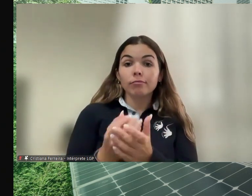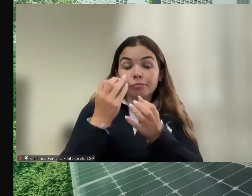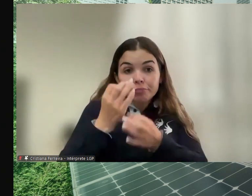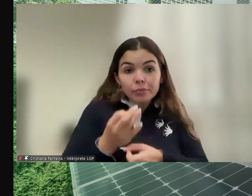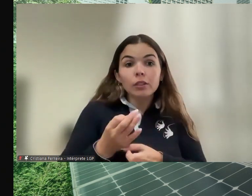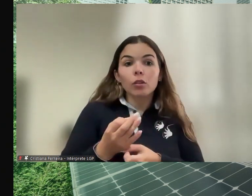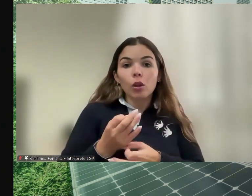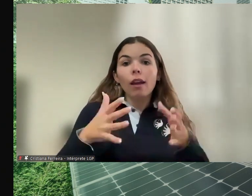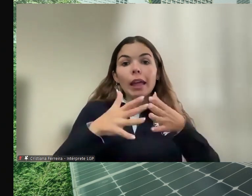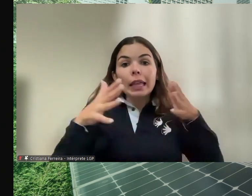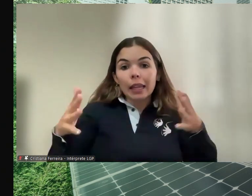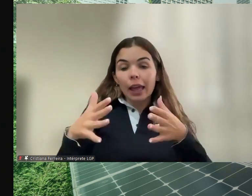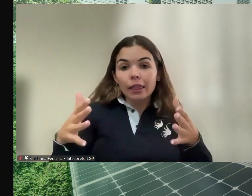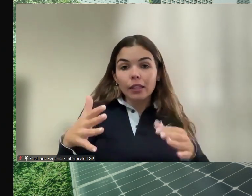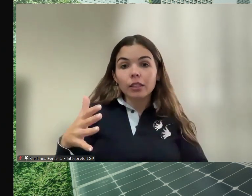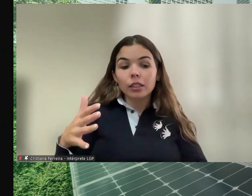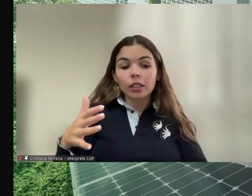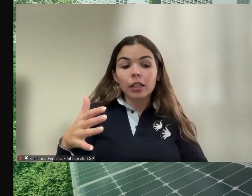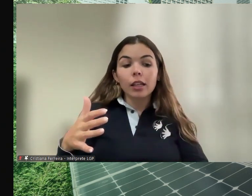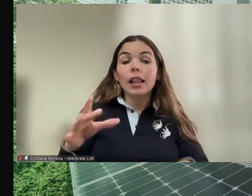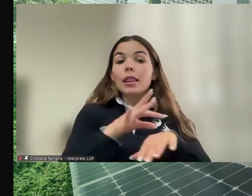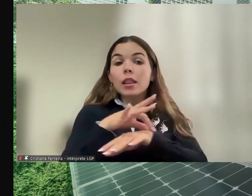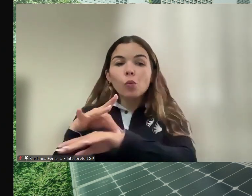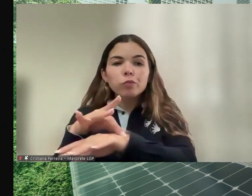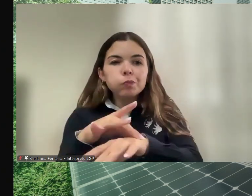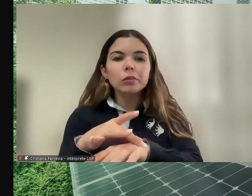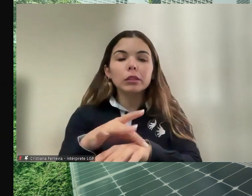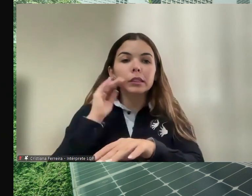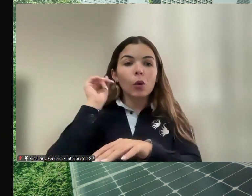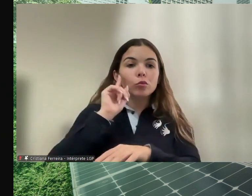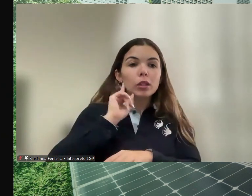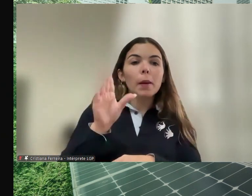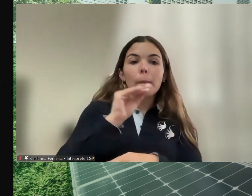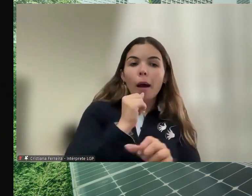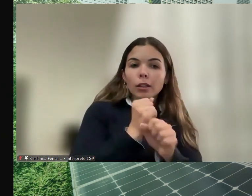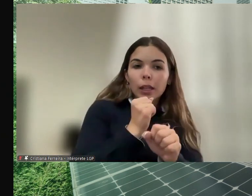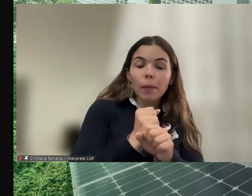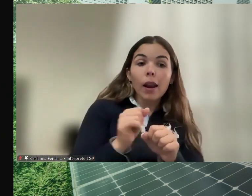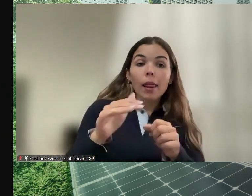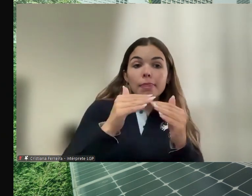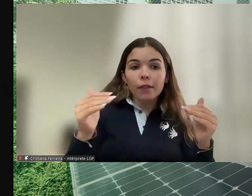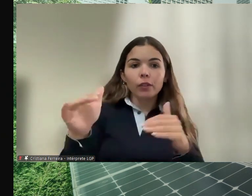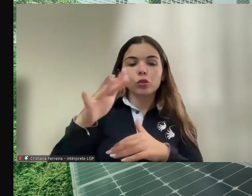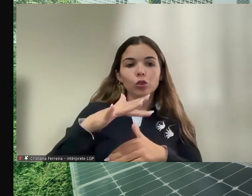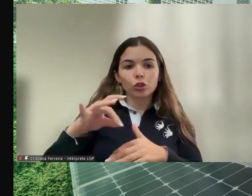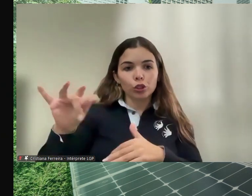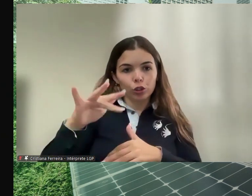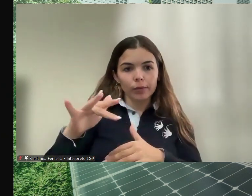digamos, as grandes linhas de orientação e as grandes linhas de trabalho a nível regional.